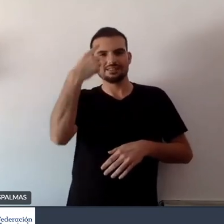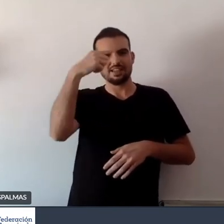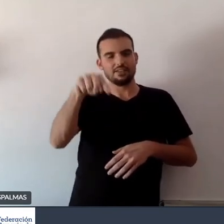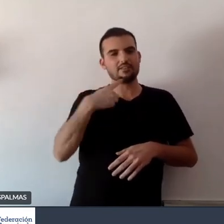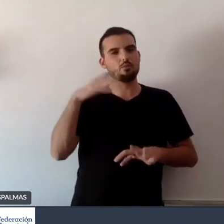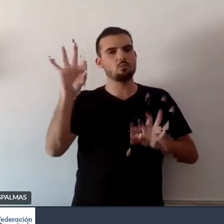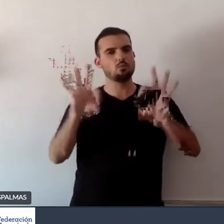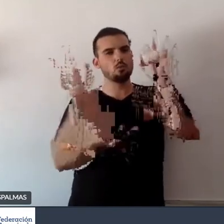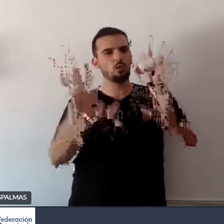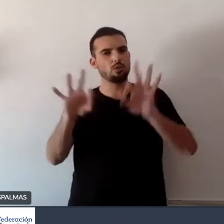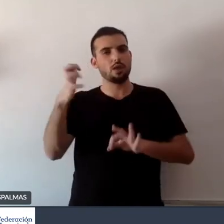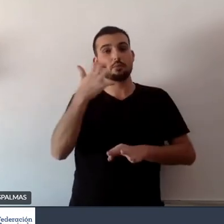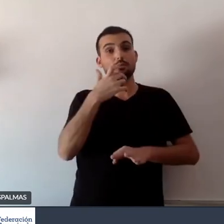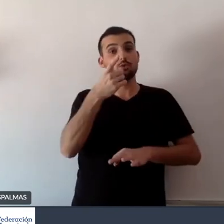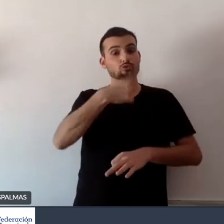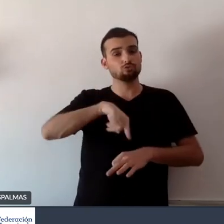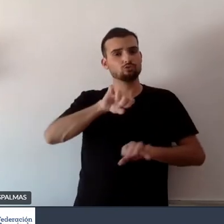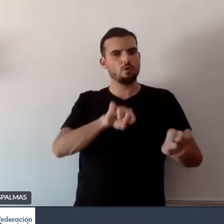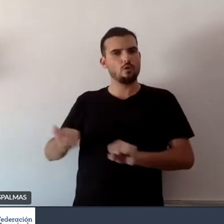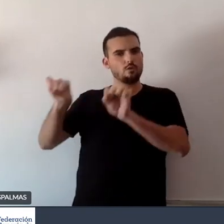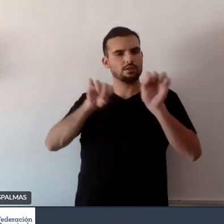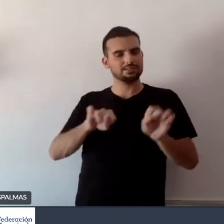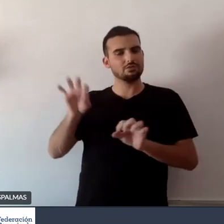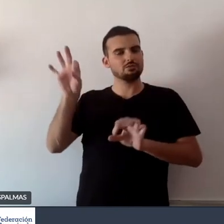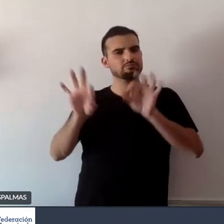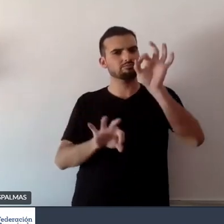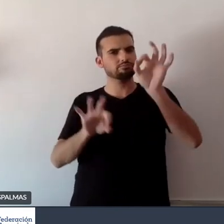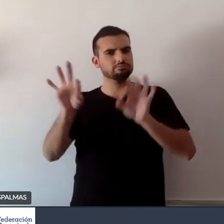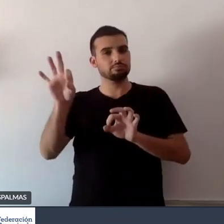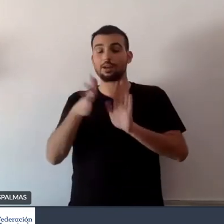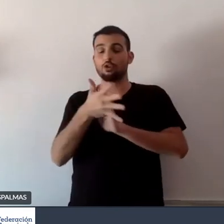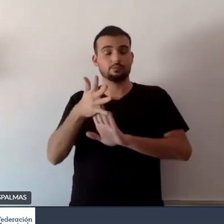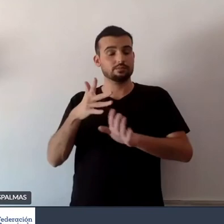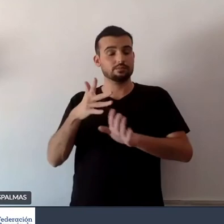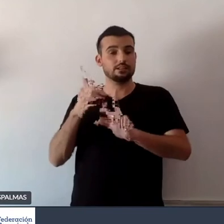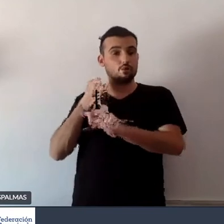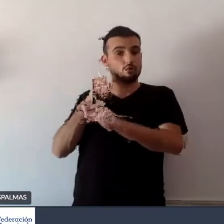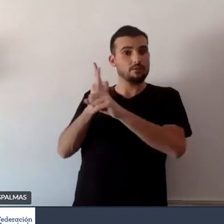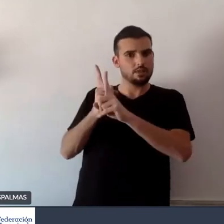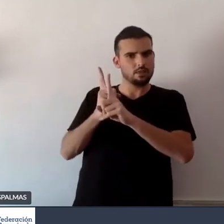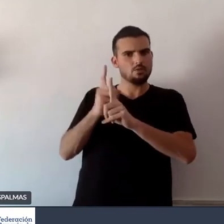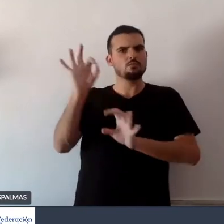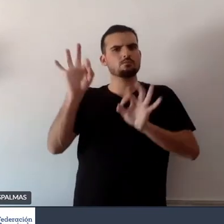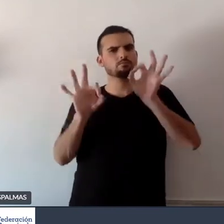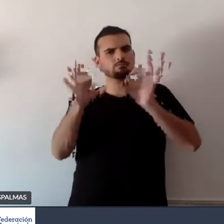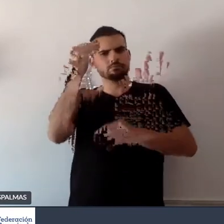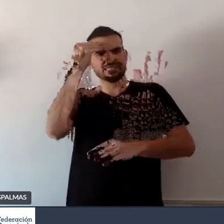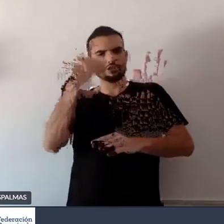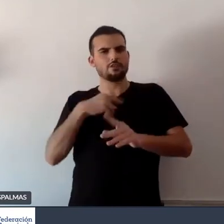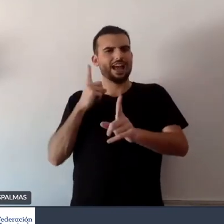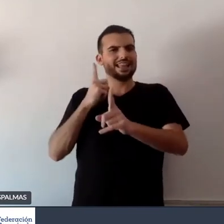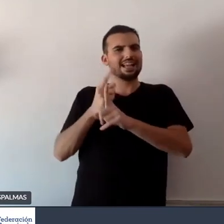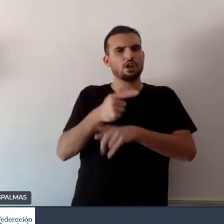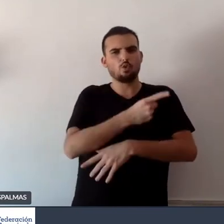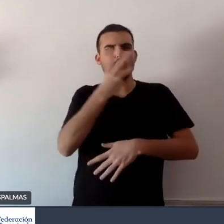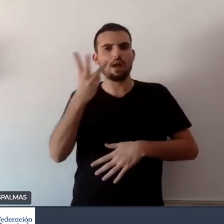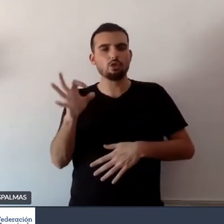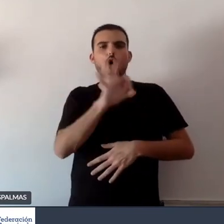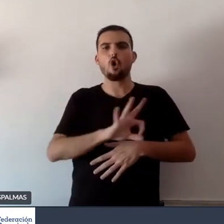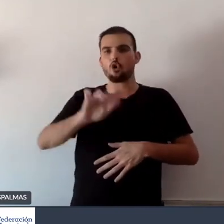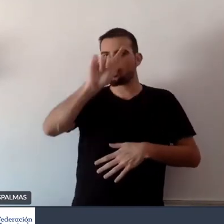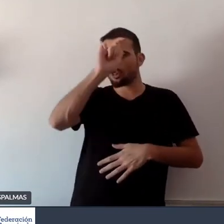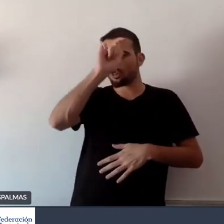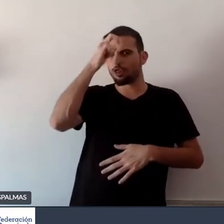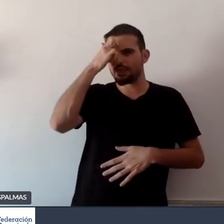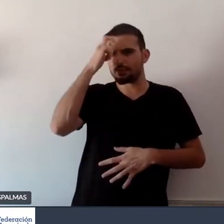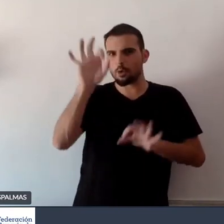nuestro sistema ofensivo va a estar basado en esos sets, en esas jugadas de nuestro libro de jugadas, qué porcentaje va a estar basado en conceptos y